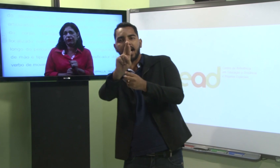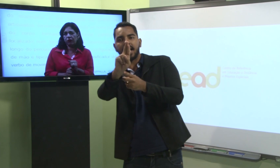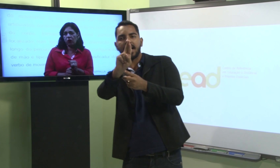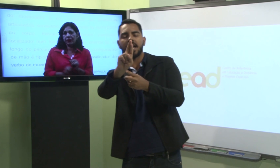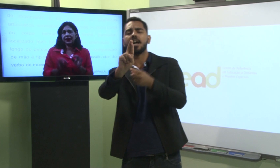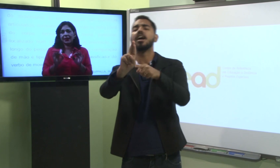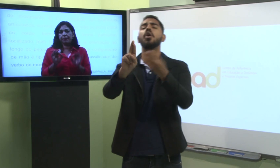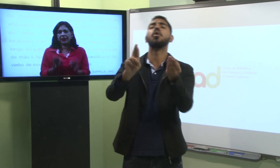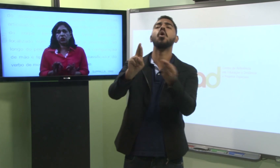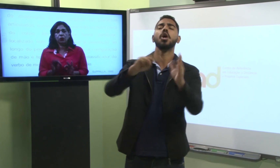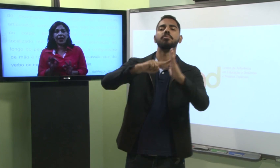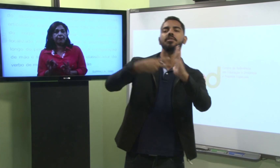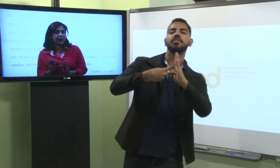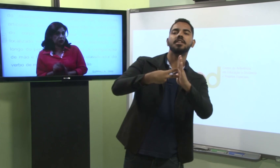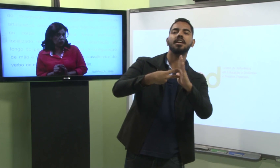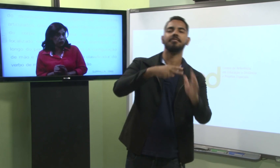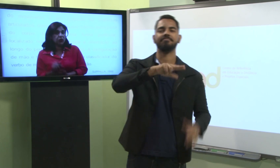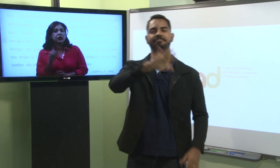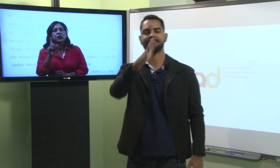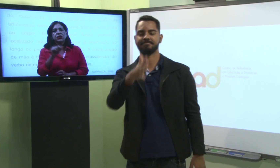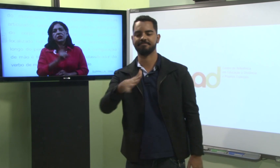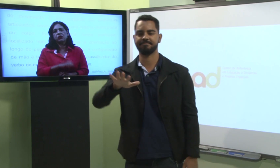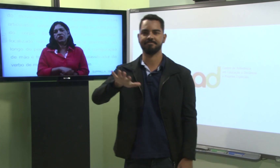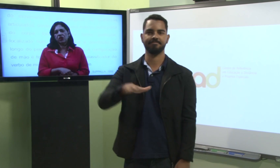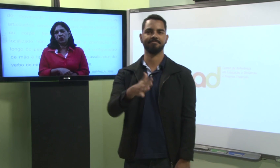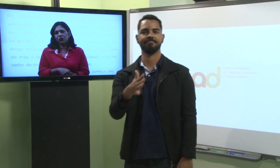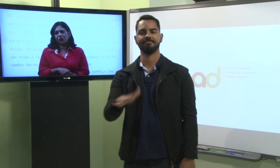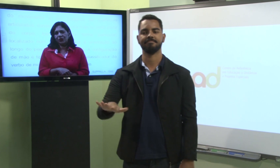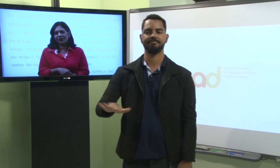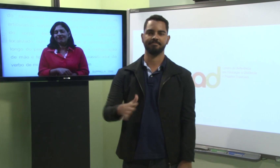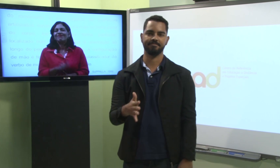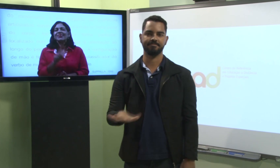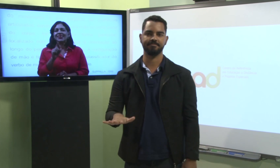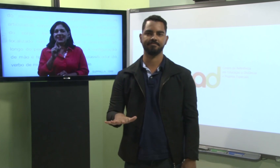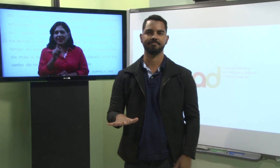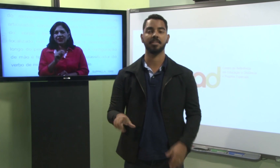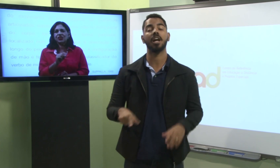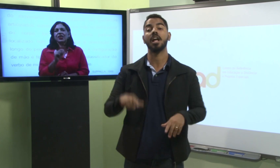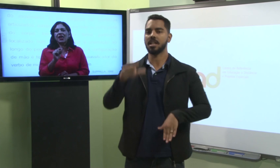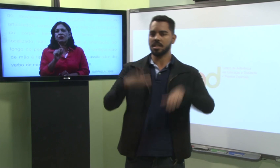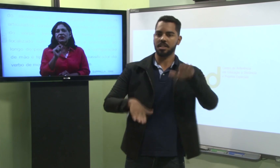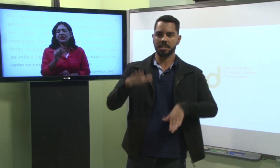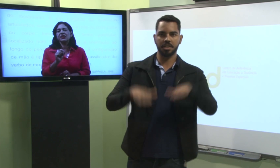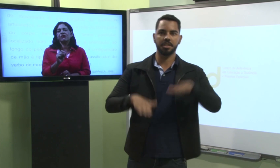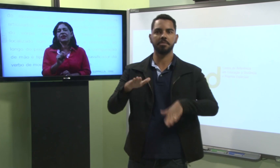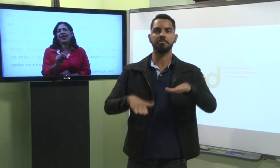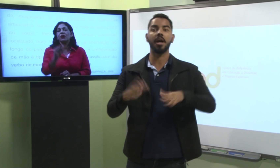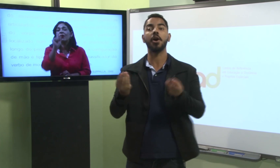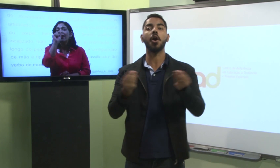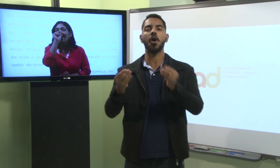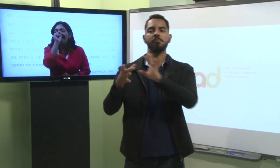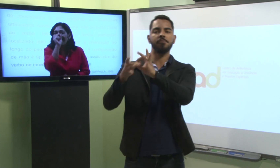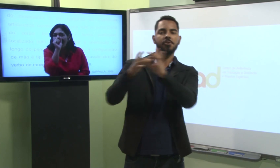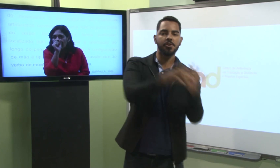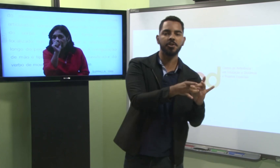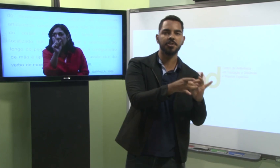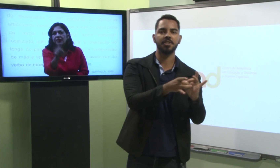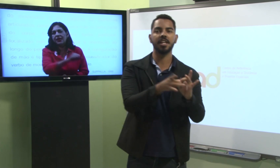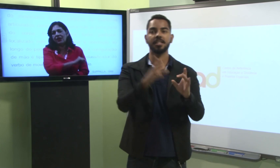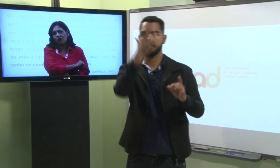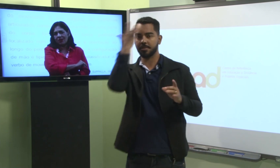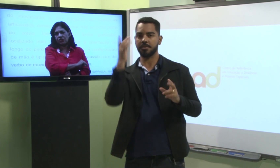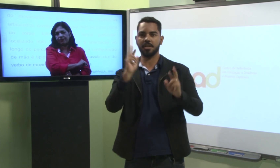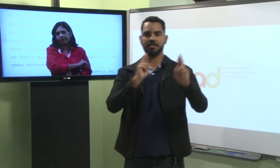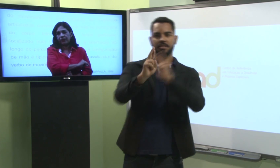de uma forma depende do repertório de seus interlocutores. E este é o significado real